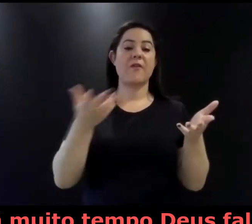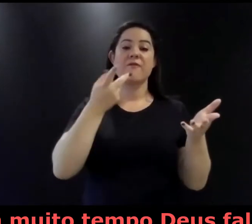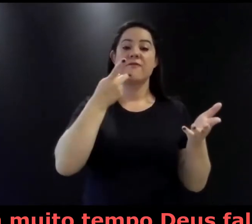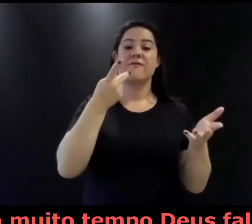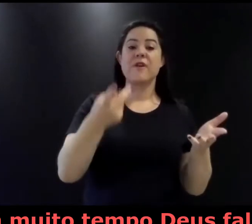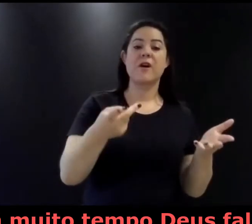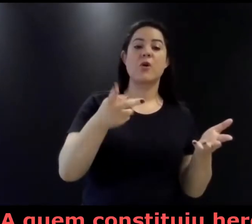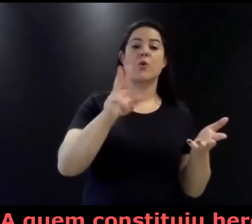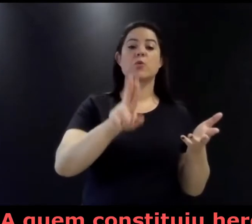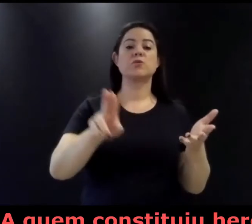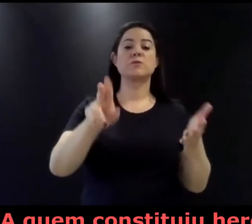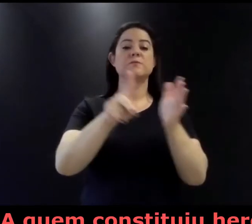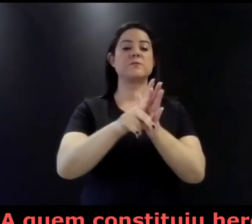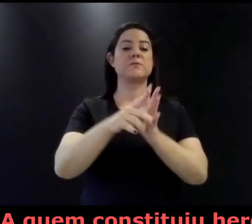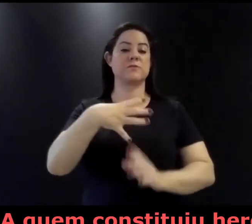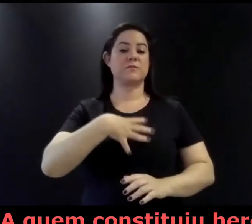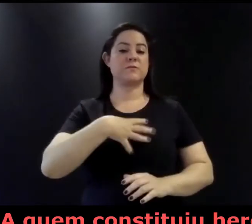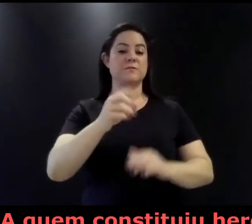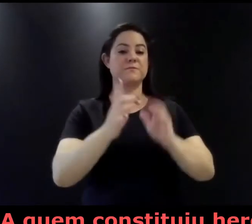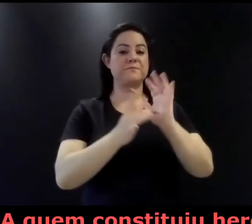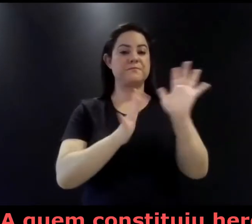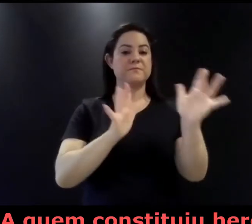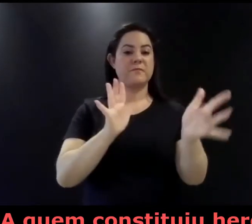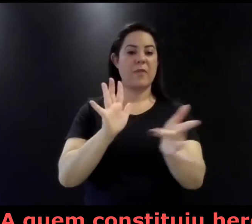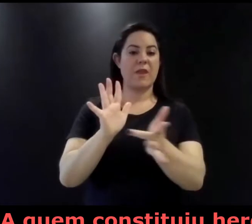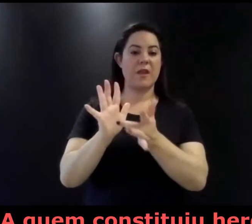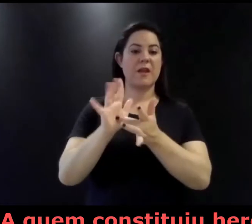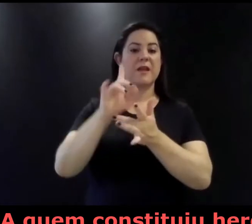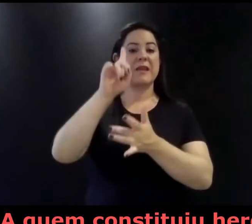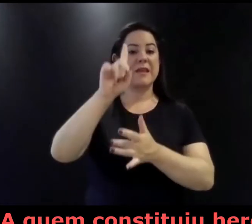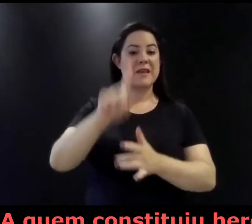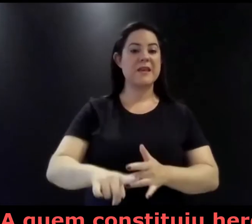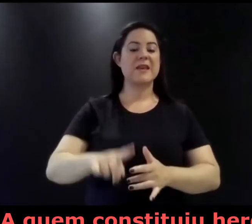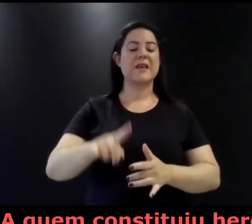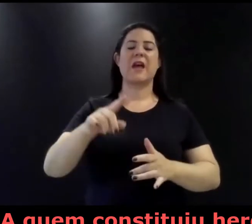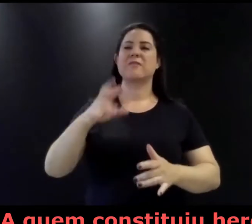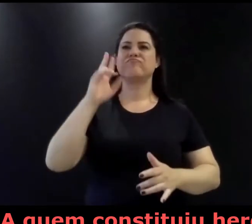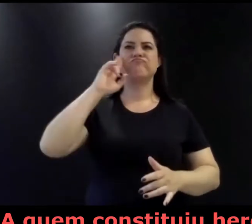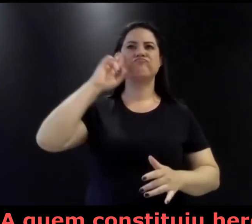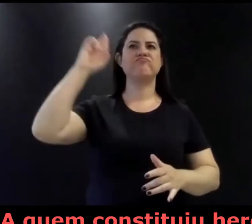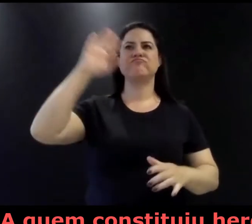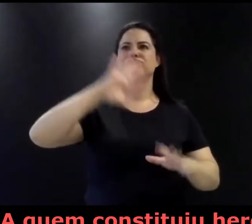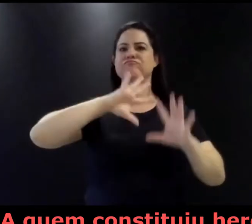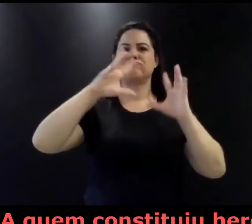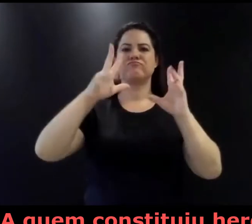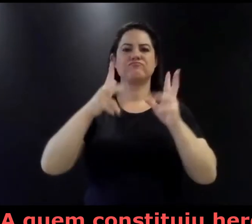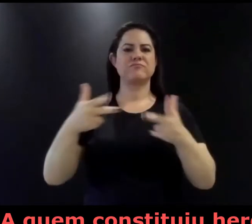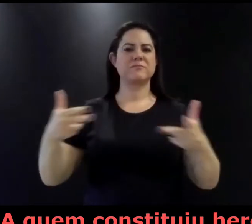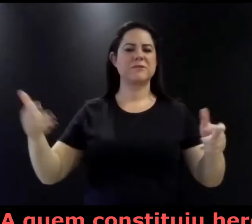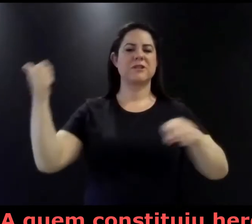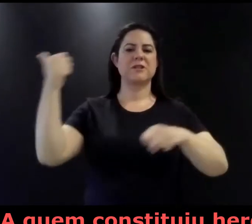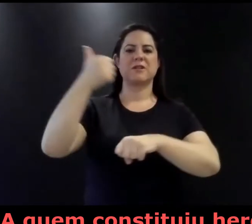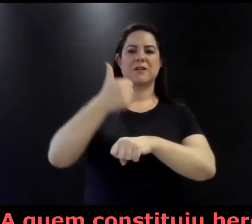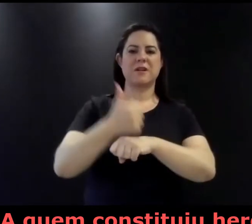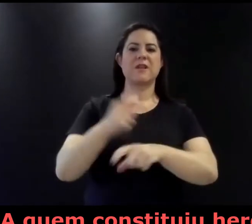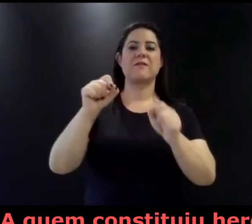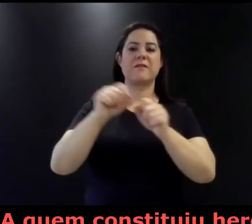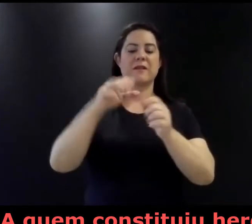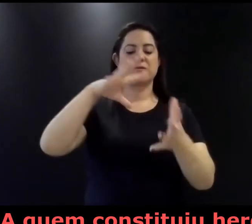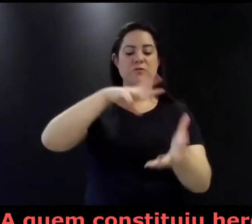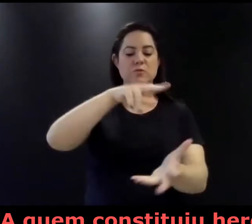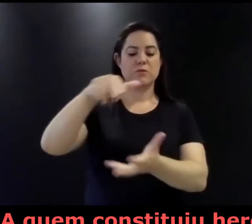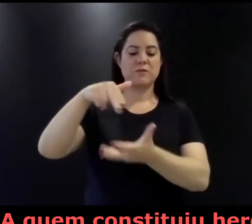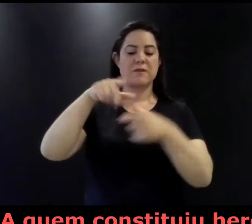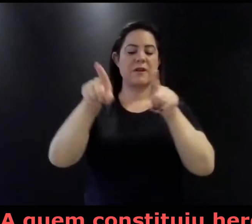meio do seu Filho, a quem constituiu o herdeiro de todas as coisas e por meio de quem fez o universo. O